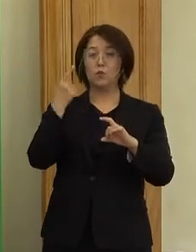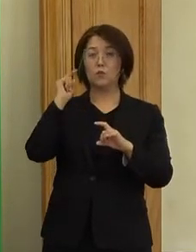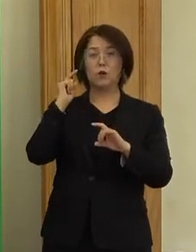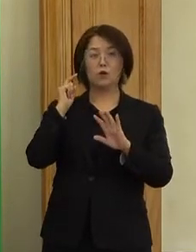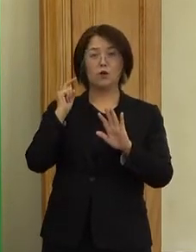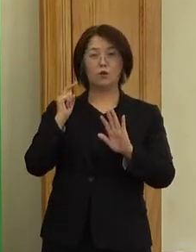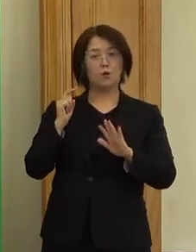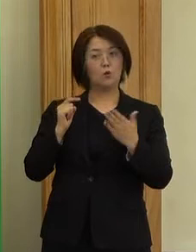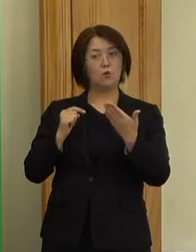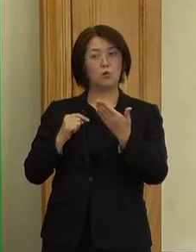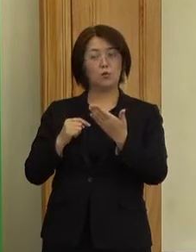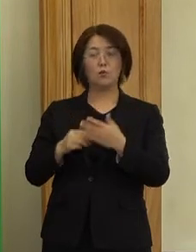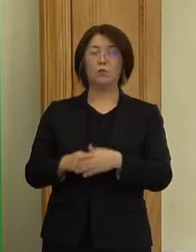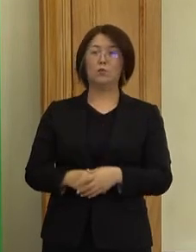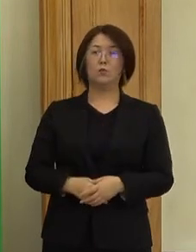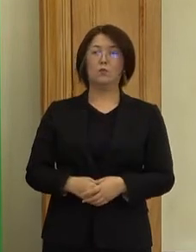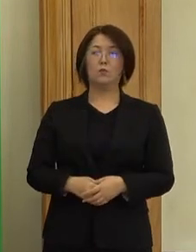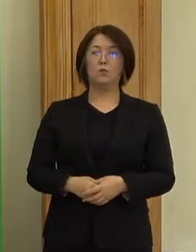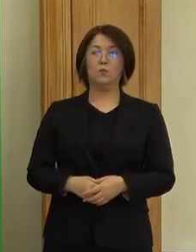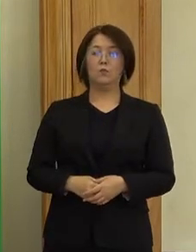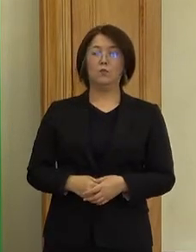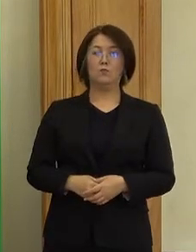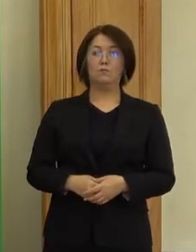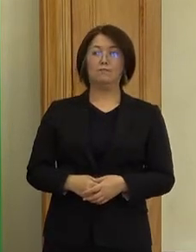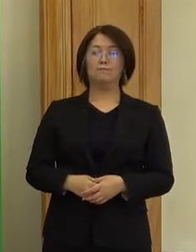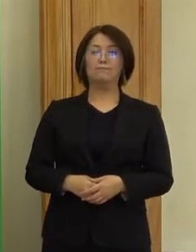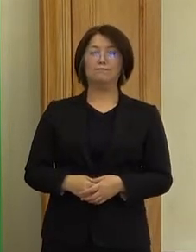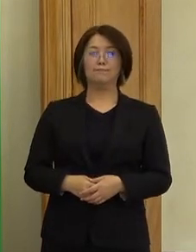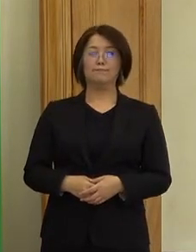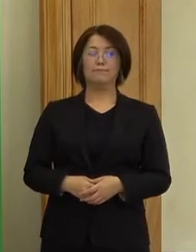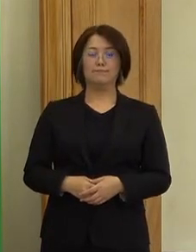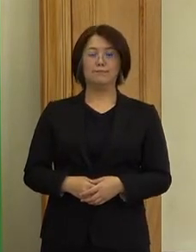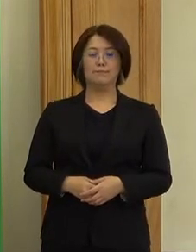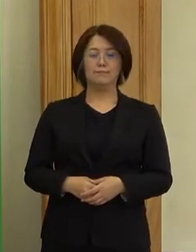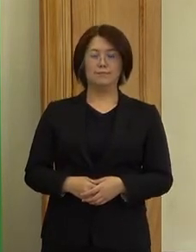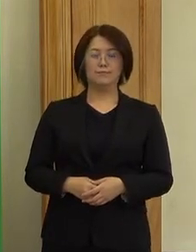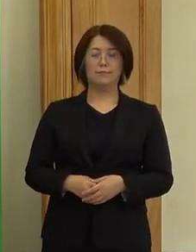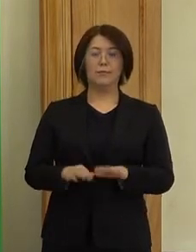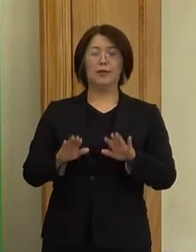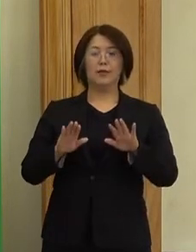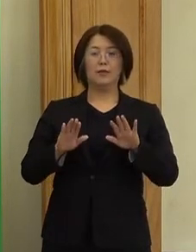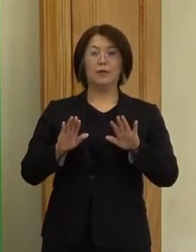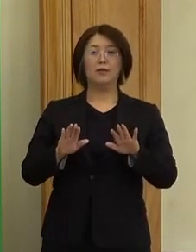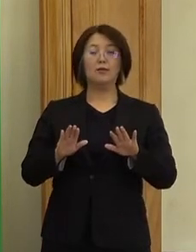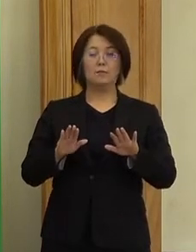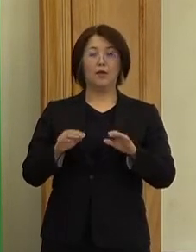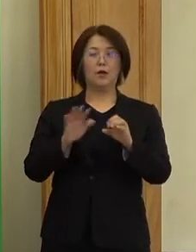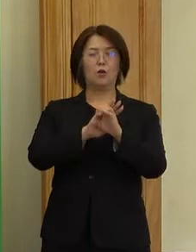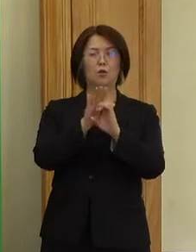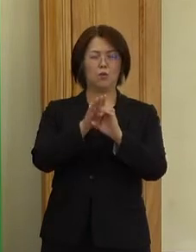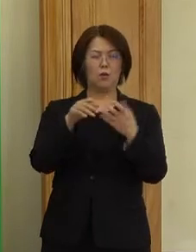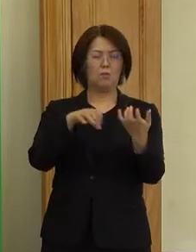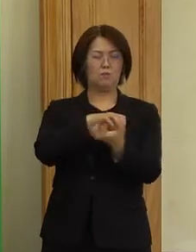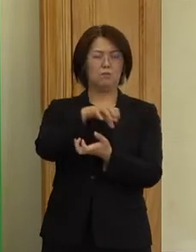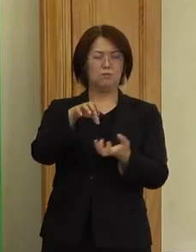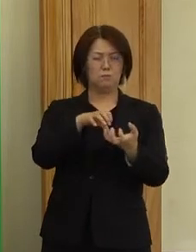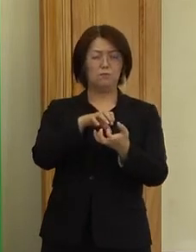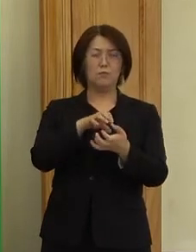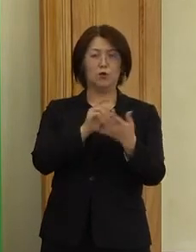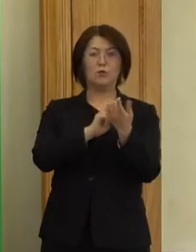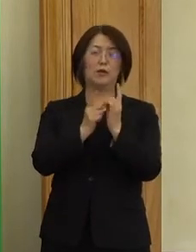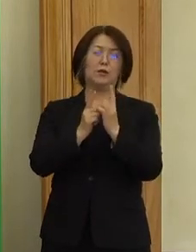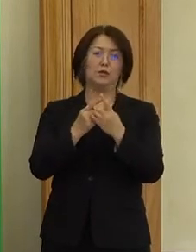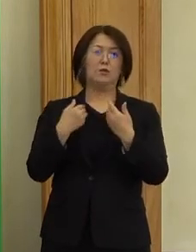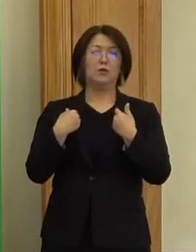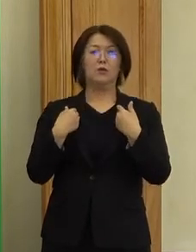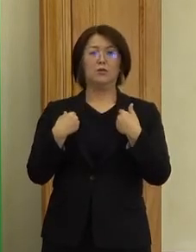とかはしてるんでしょうか。 はい、あの今でもなく今コロナ禍でのコロナ対策については厚